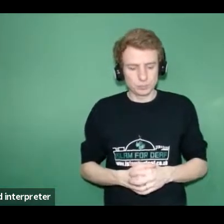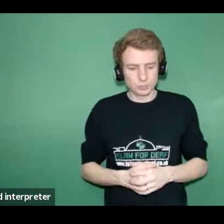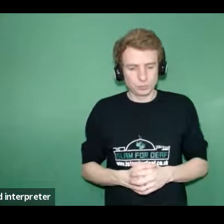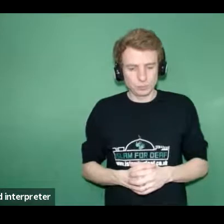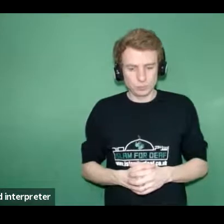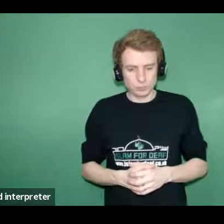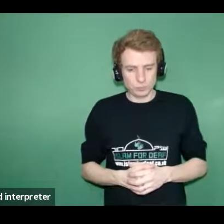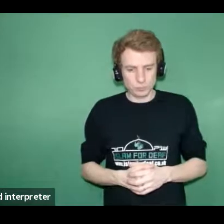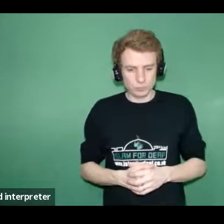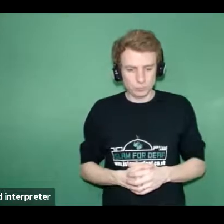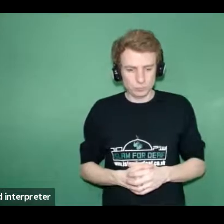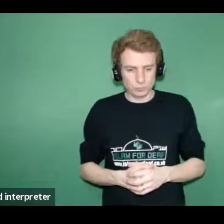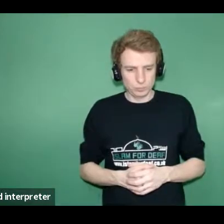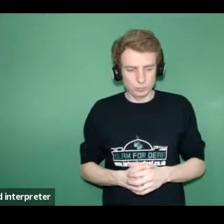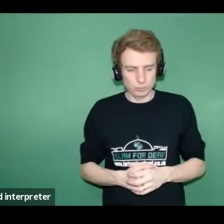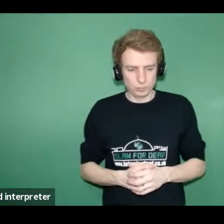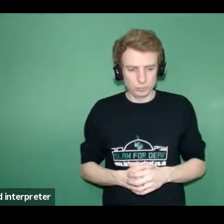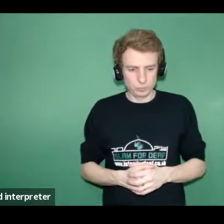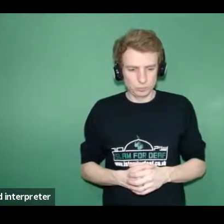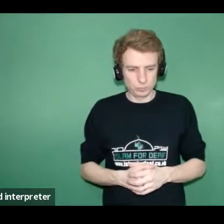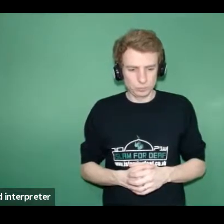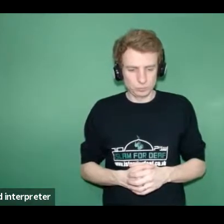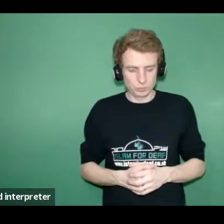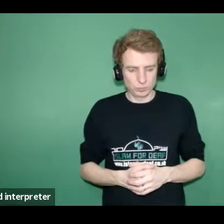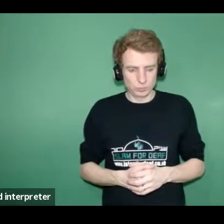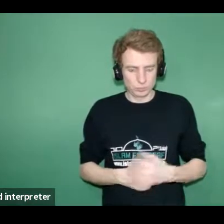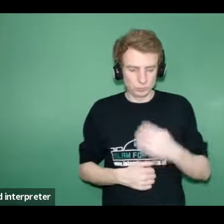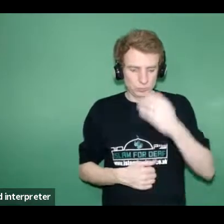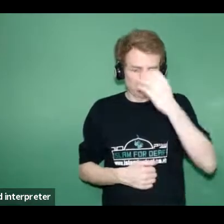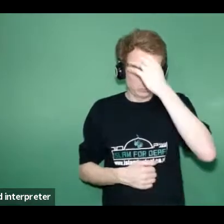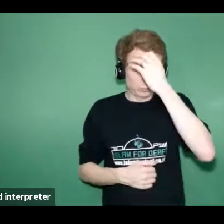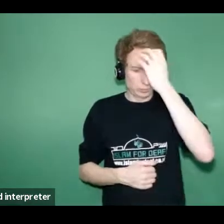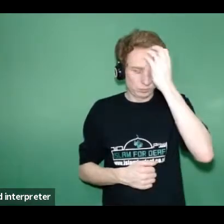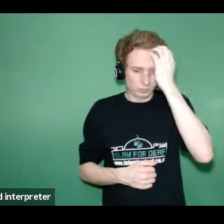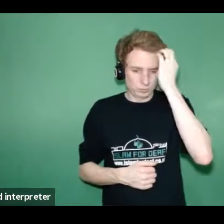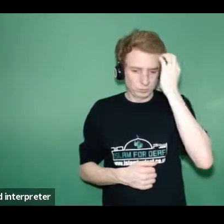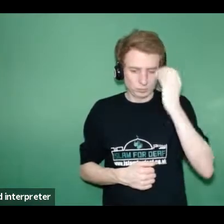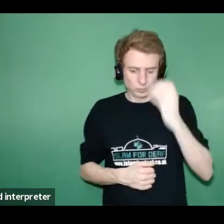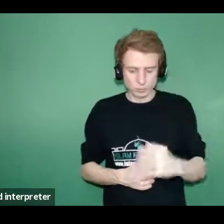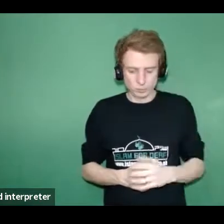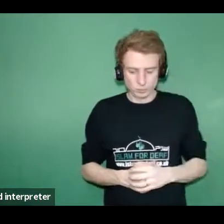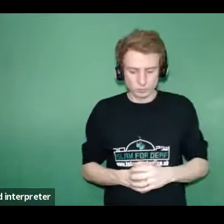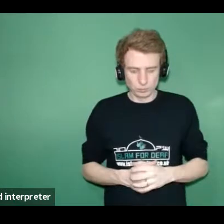وهذا الحياء وهذا الإيمان، عفوا هذا الإيمان